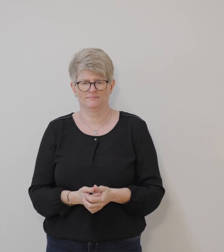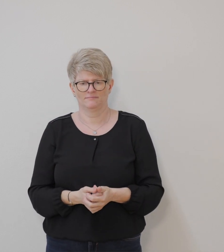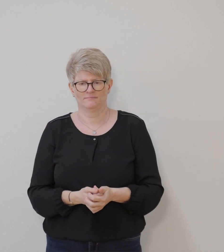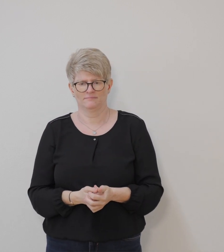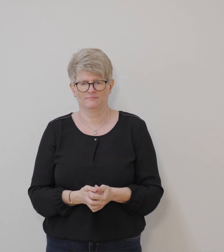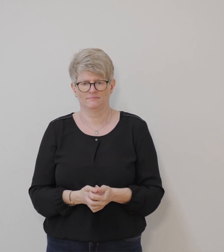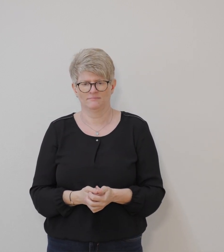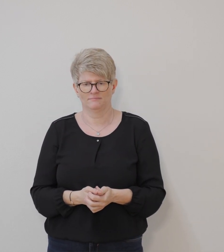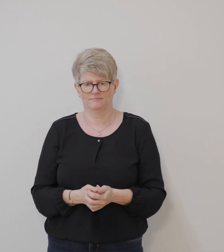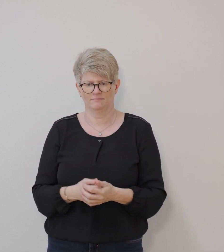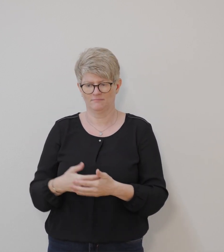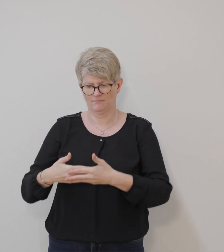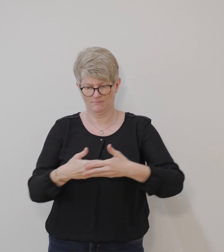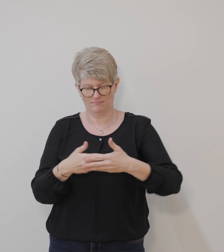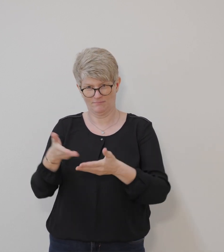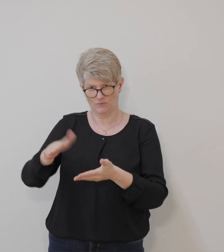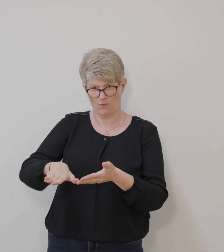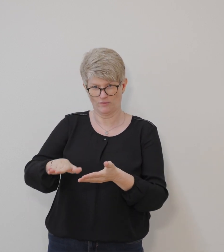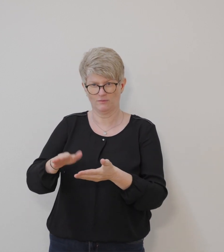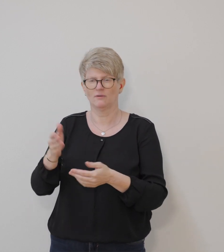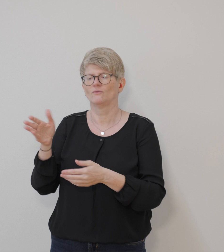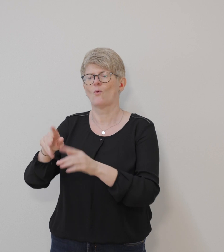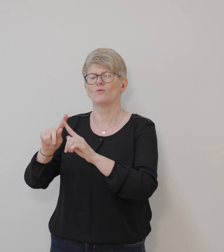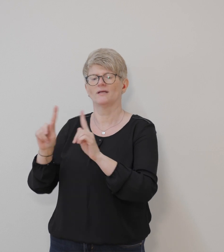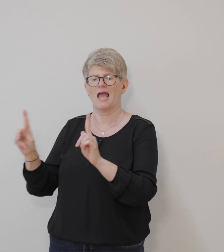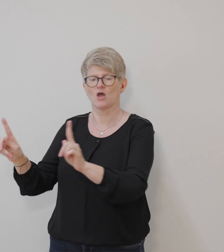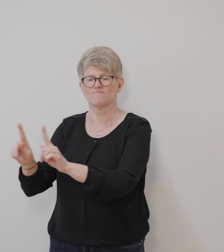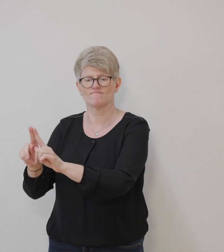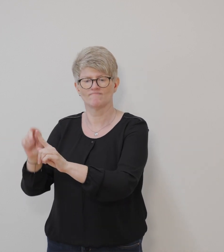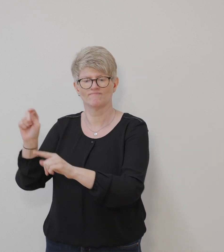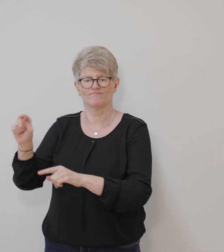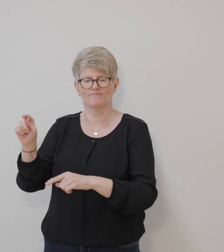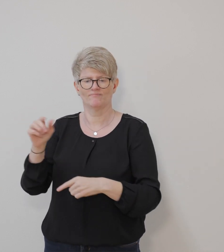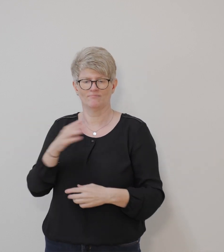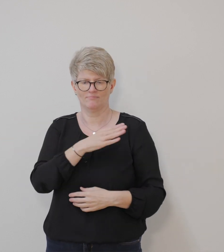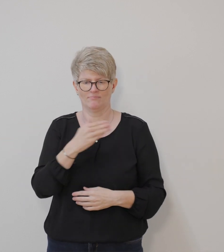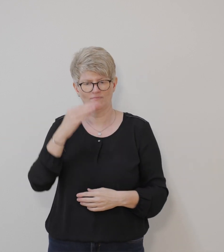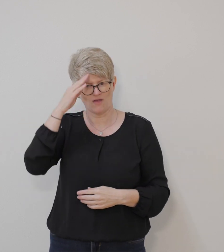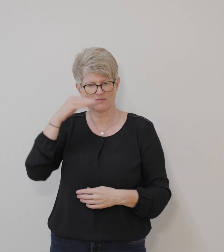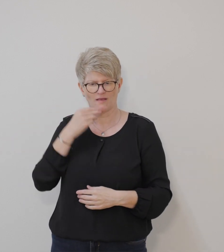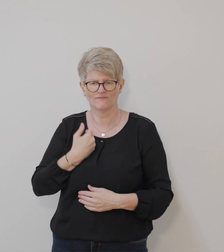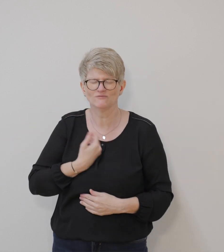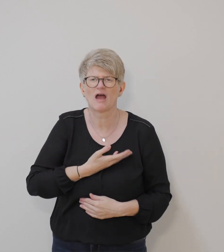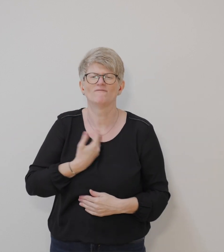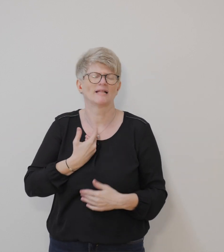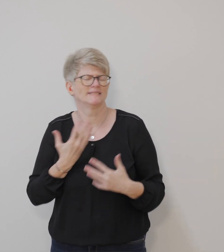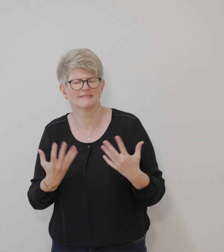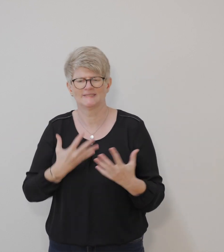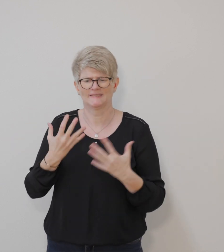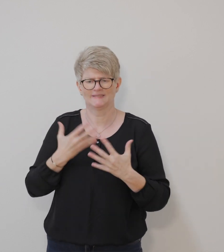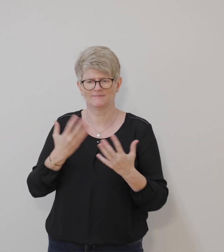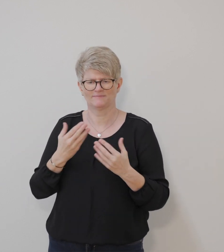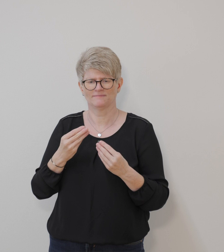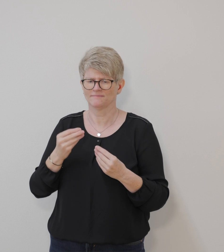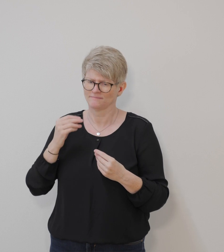der Klinik. Der Mann ist völlig verzweifelt, verloren zwischen den Welten. Dann wagt er es,